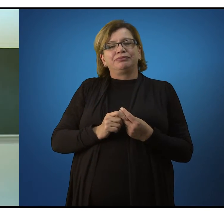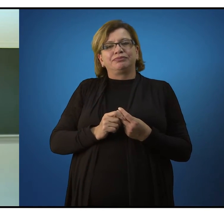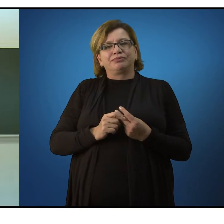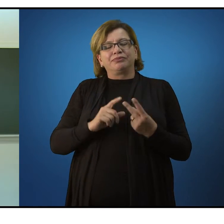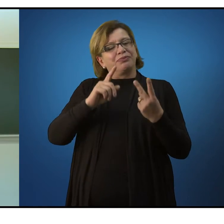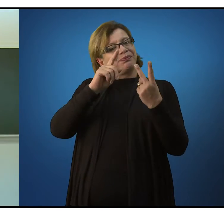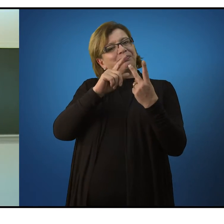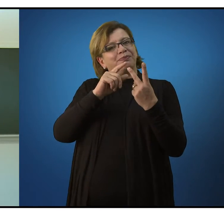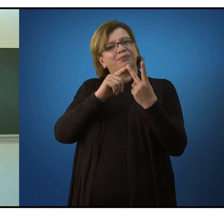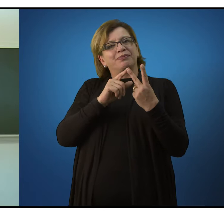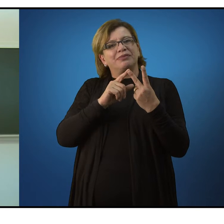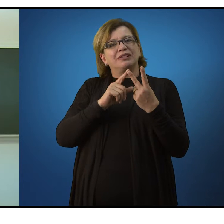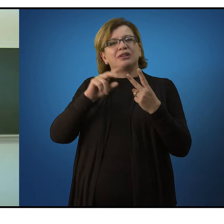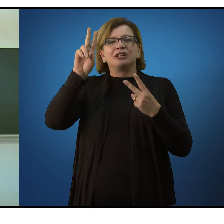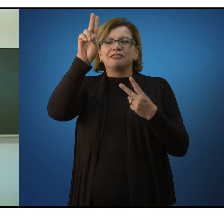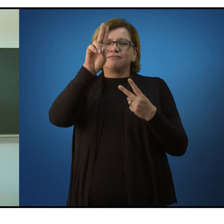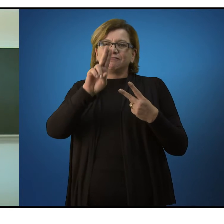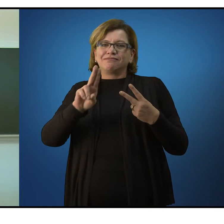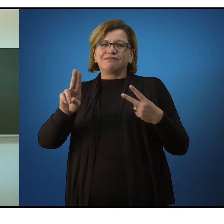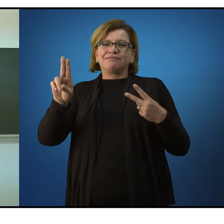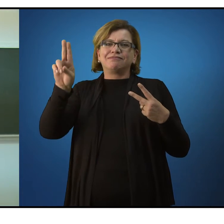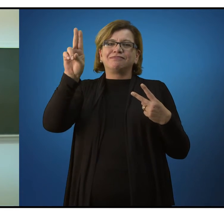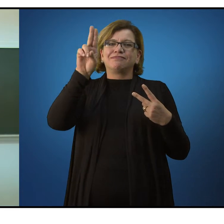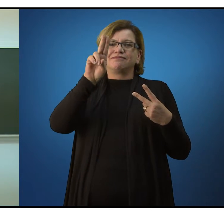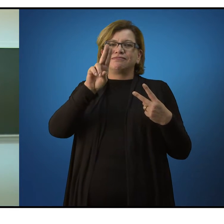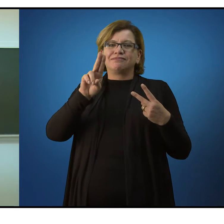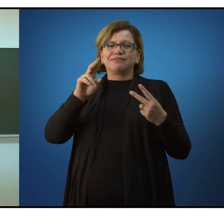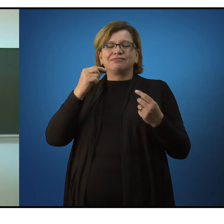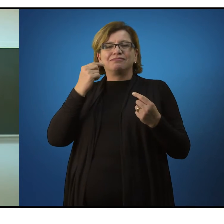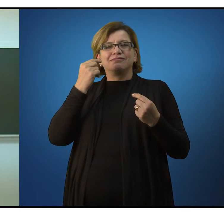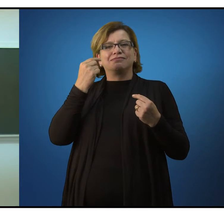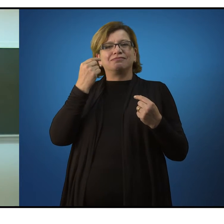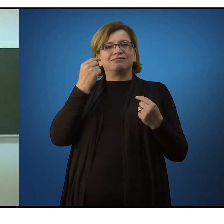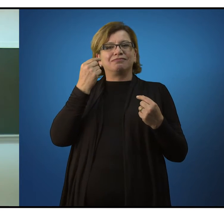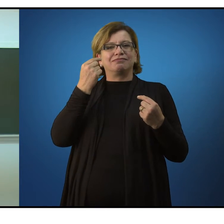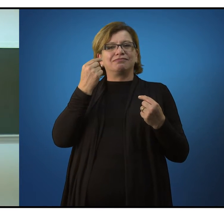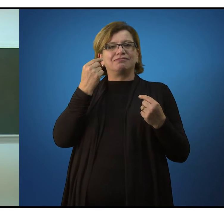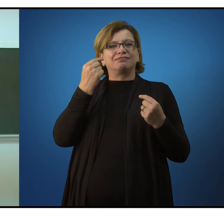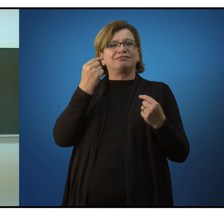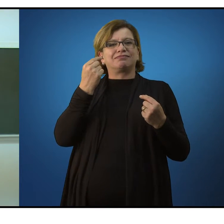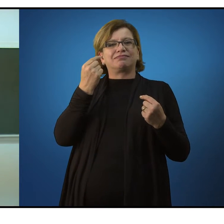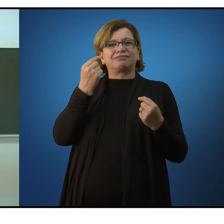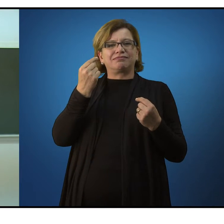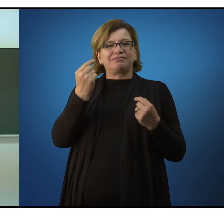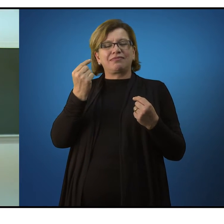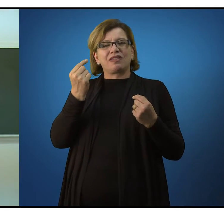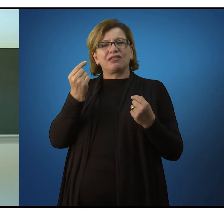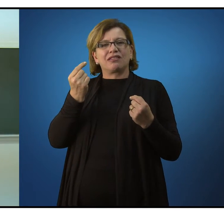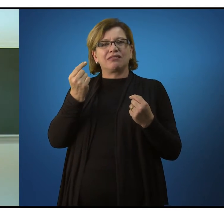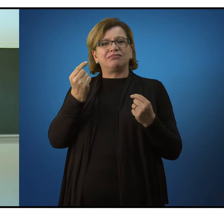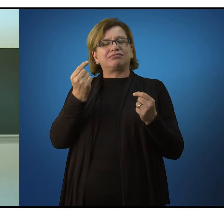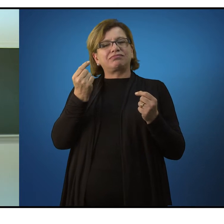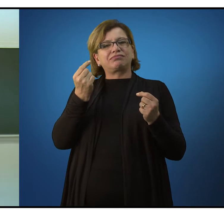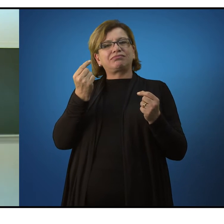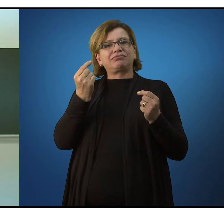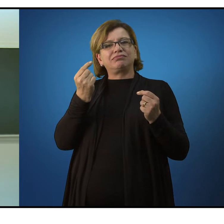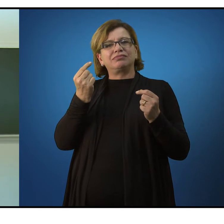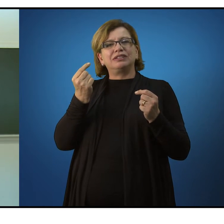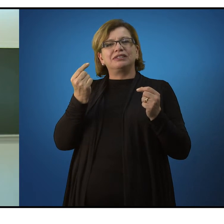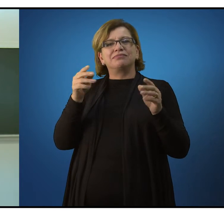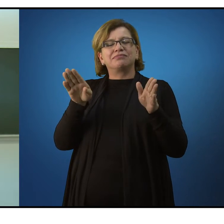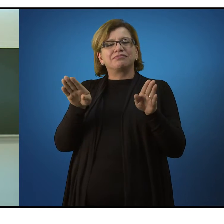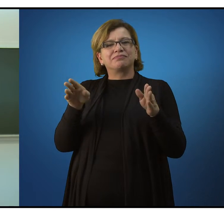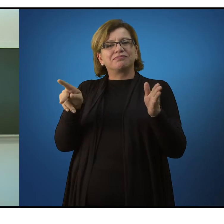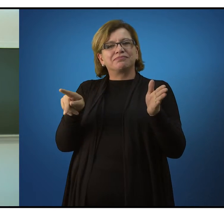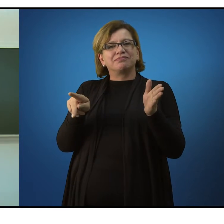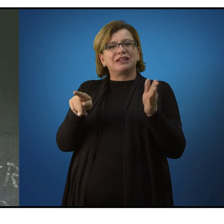Tomás de Aquino utiliza uma referência, eu vou escrever aqui,